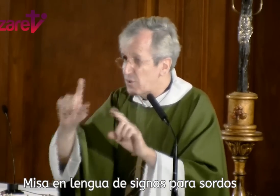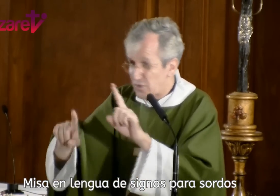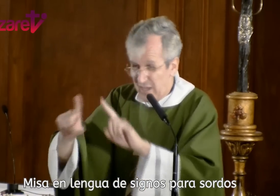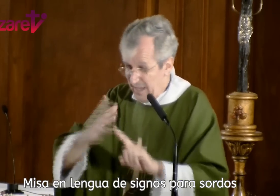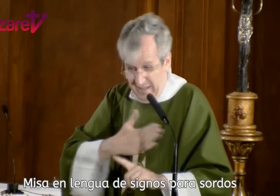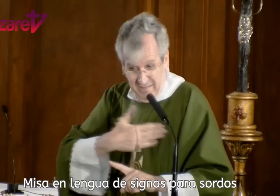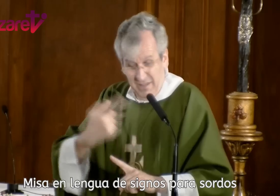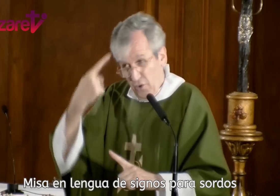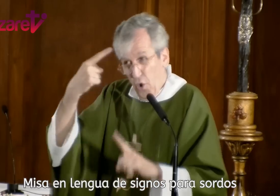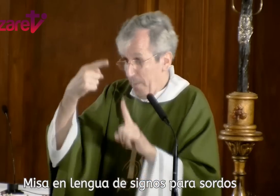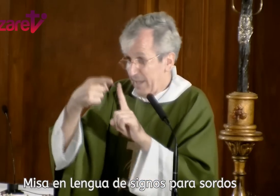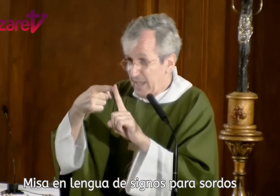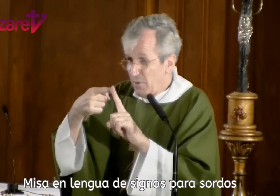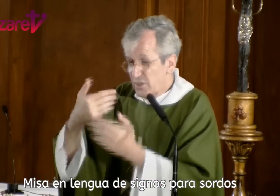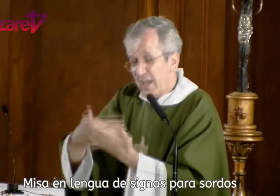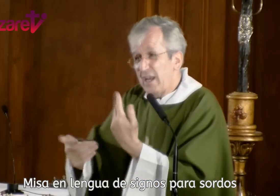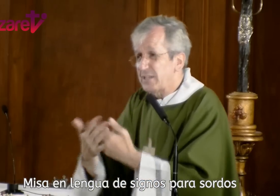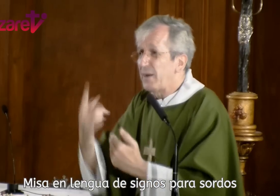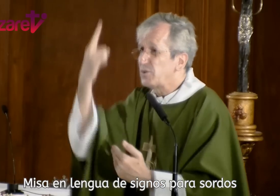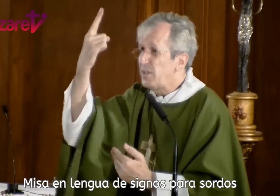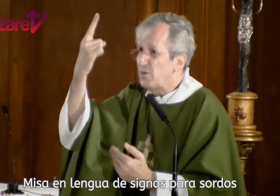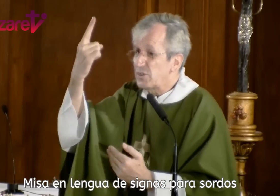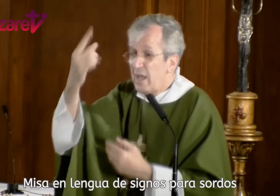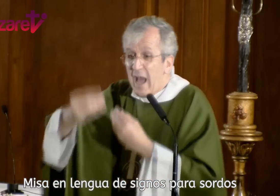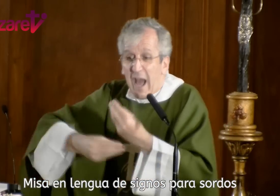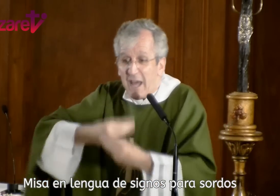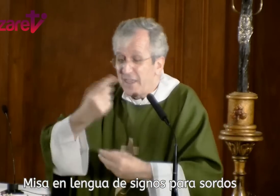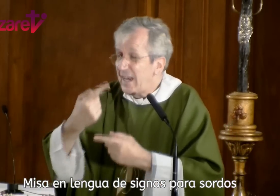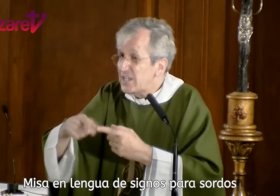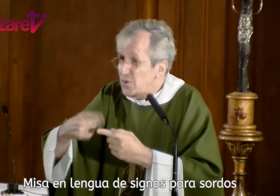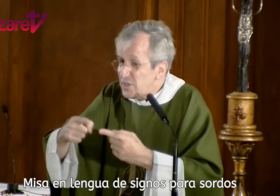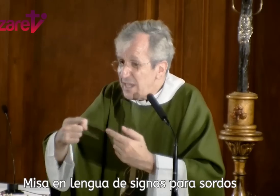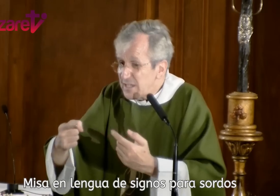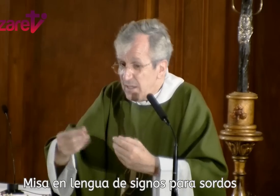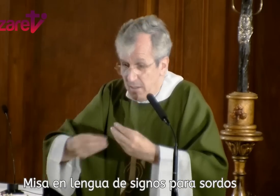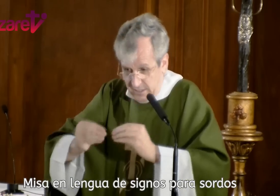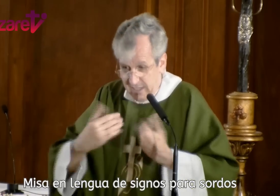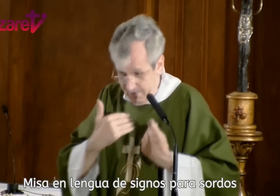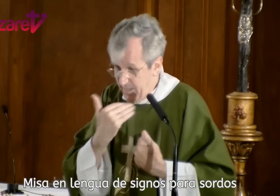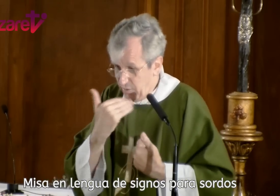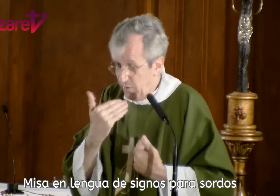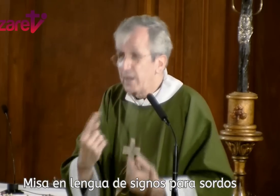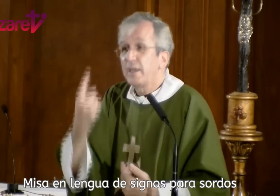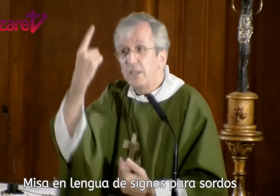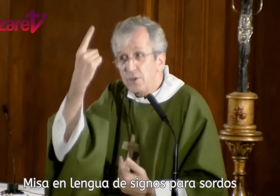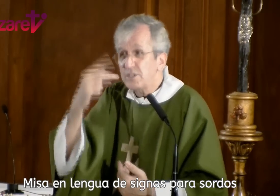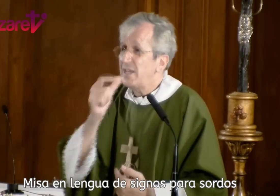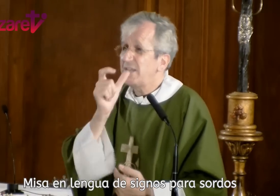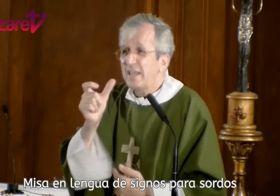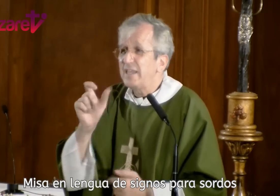nuestros objetivos en las manos de Dios. Hacer las cosas sabiendo que Dios es el que